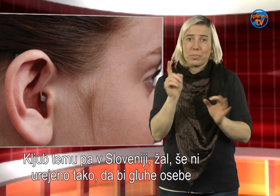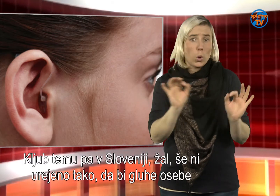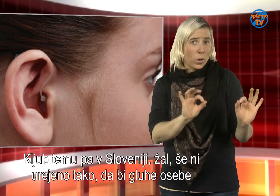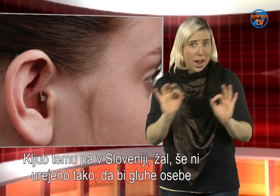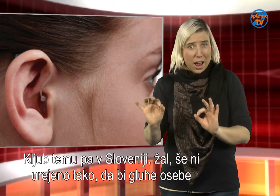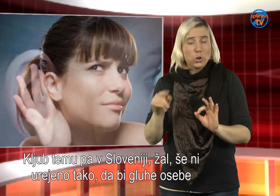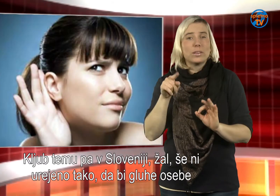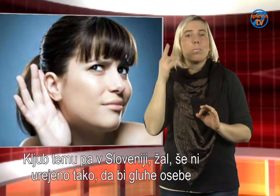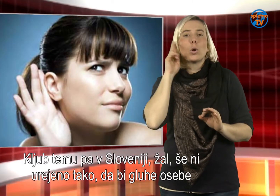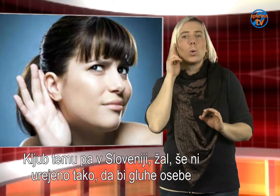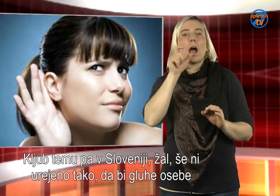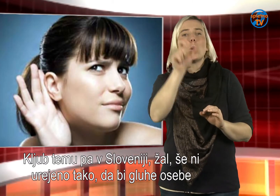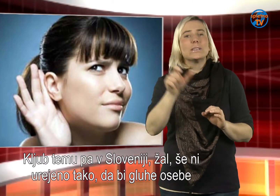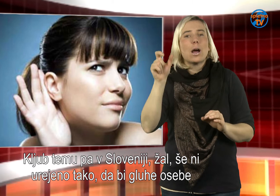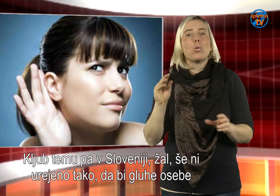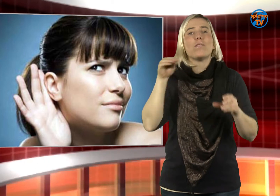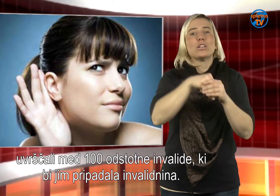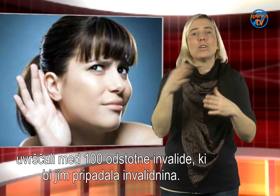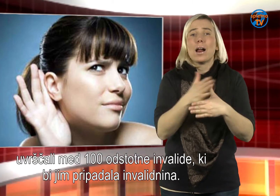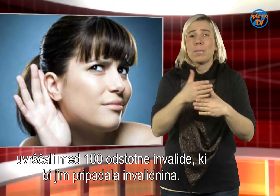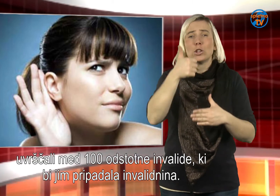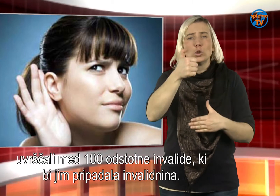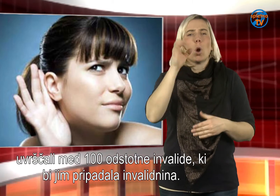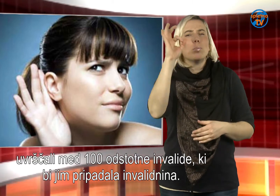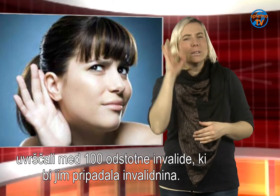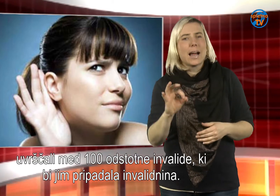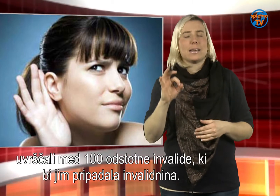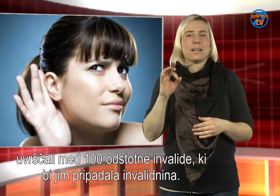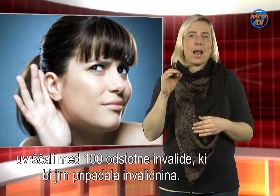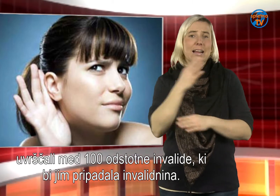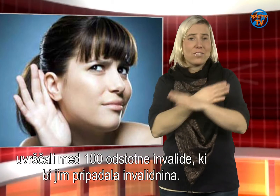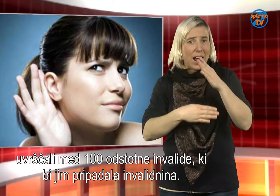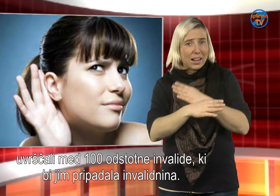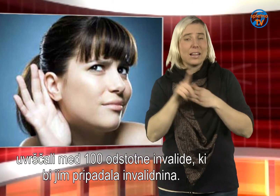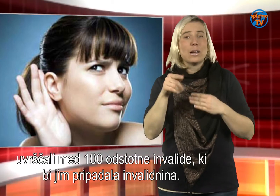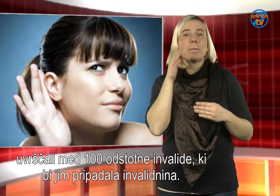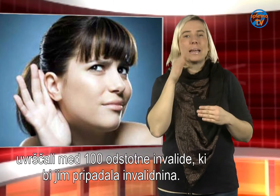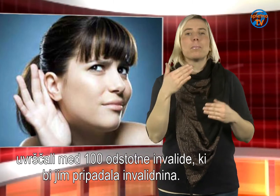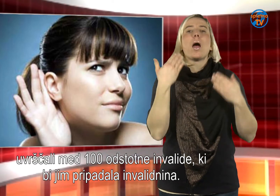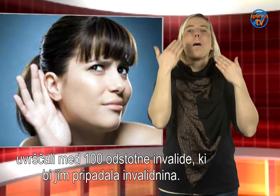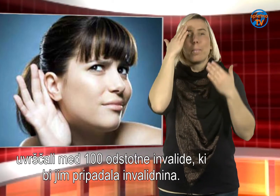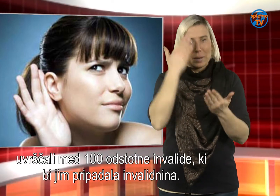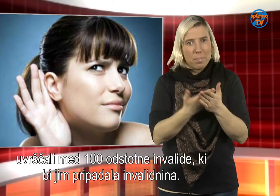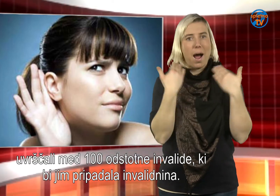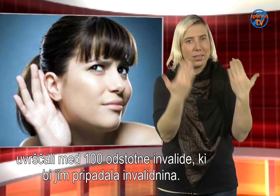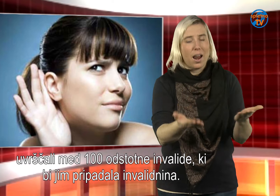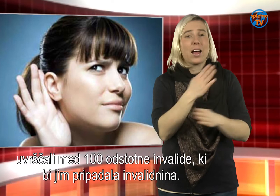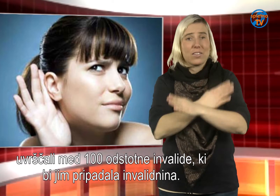urejeno tako, da bi gluhe osebe uvrščali med 100% invalide, ki bi jim pripadala invalidnina.